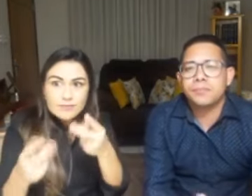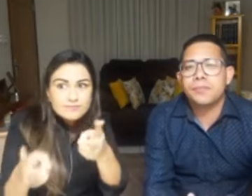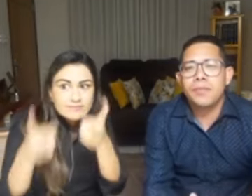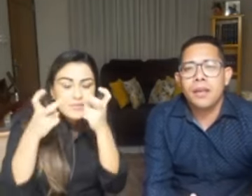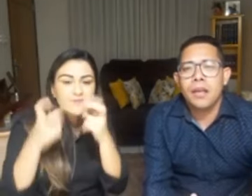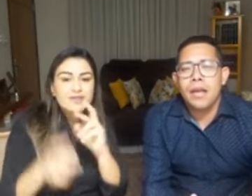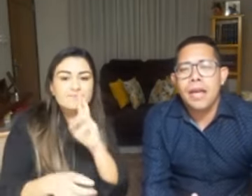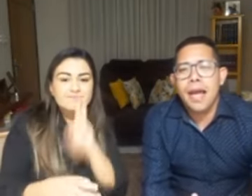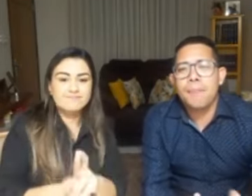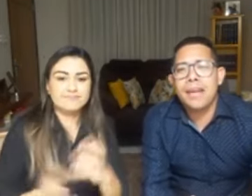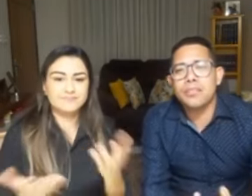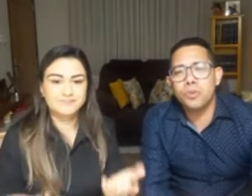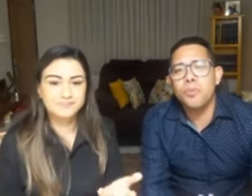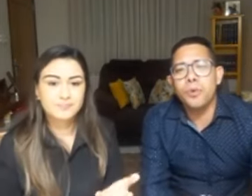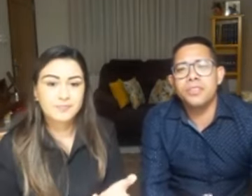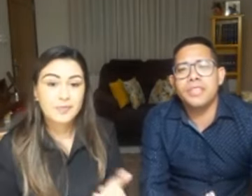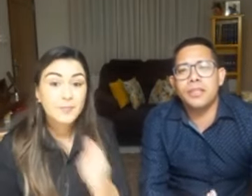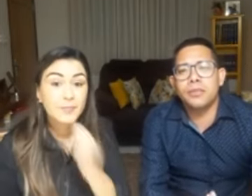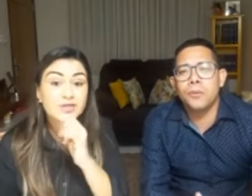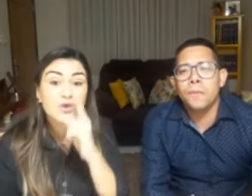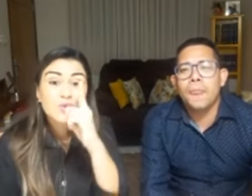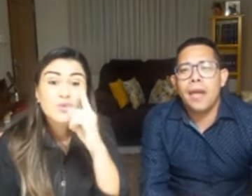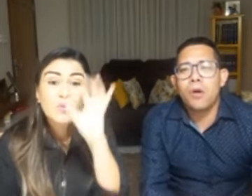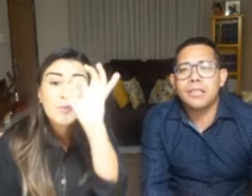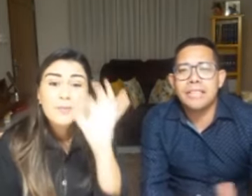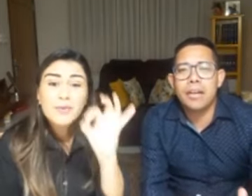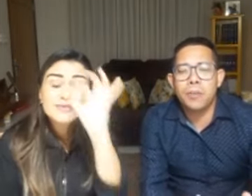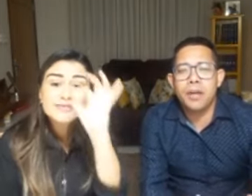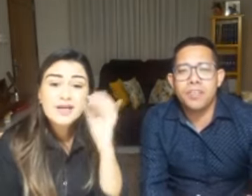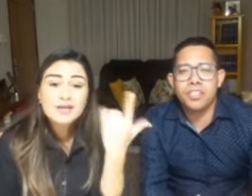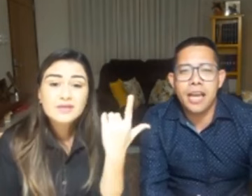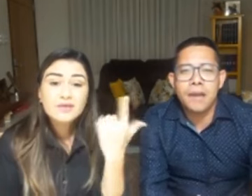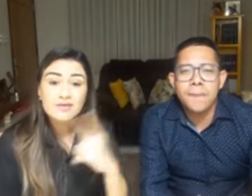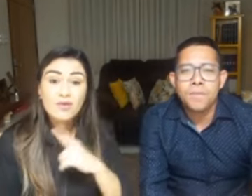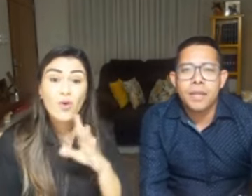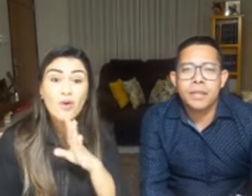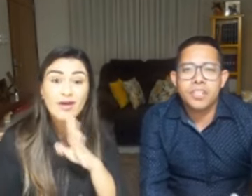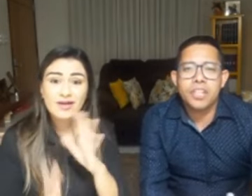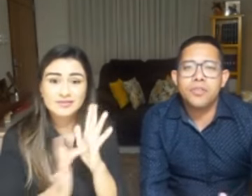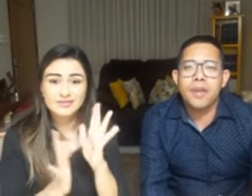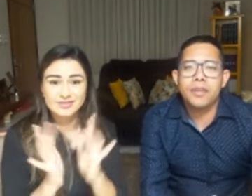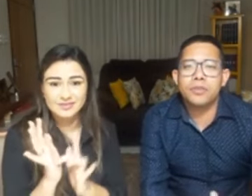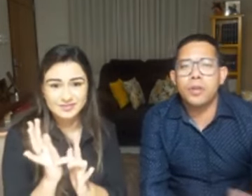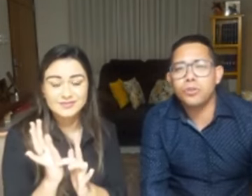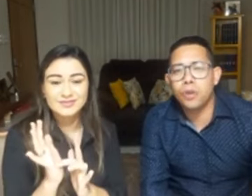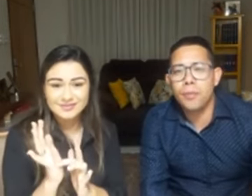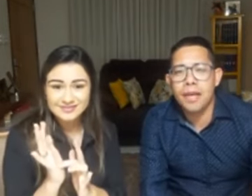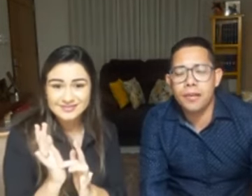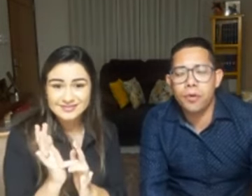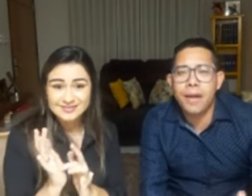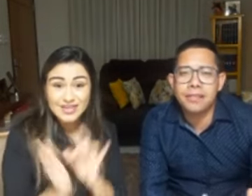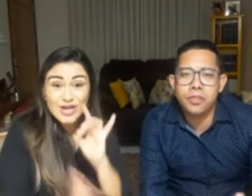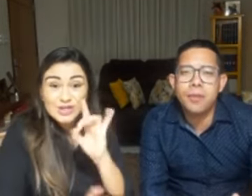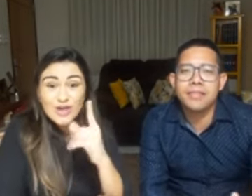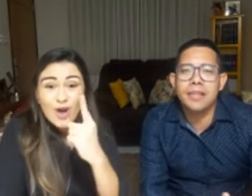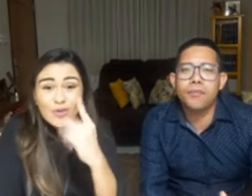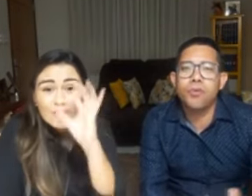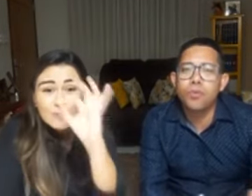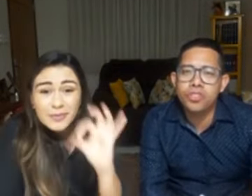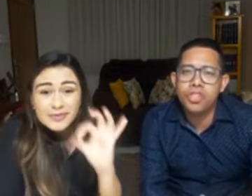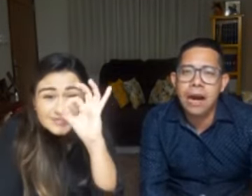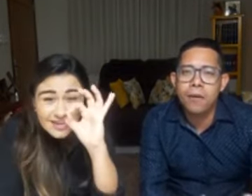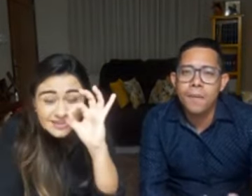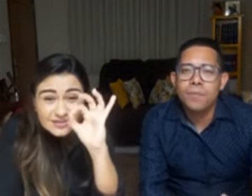surda, apenas 1% é alcançado pelo evangelho. Então a gente vê isso não só a nível Brasil, mas a